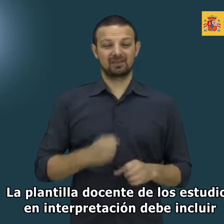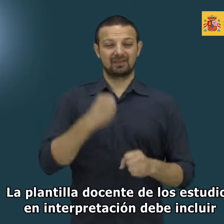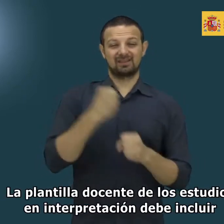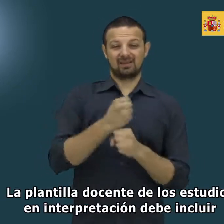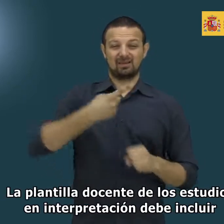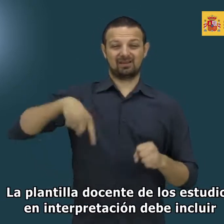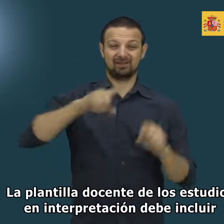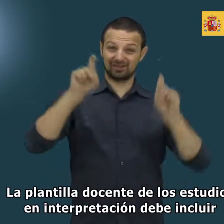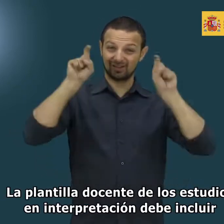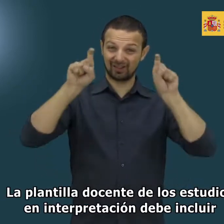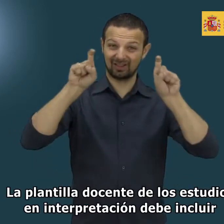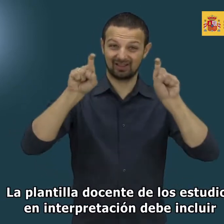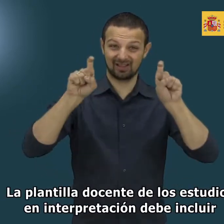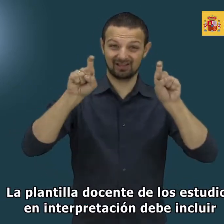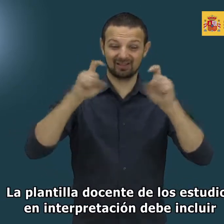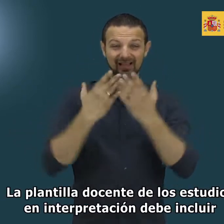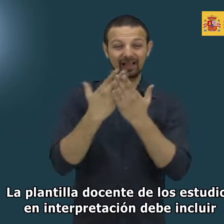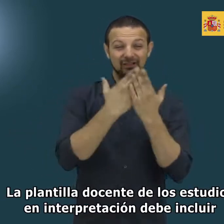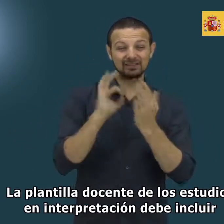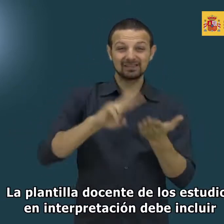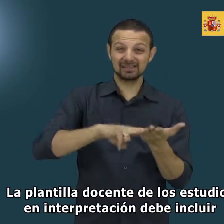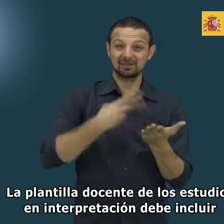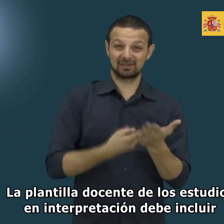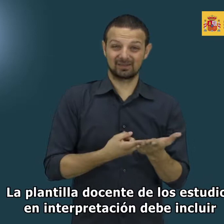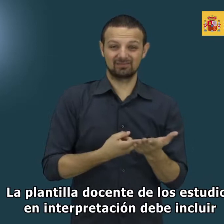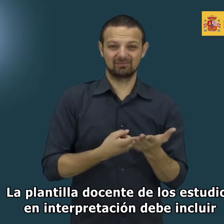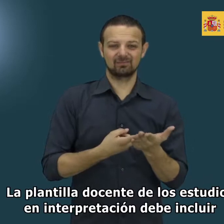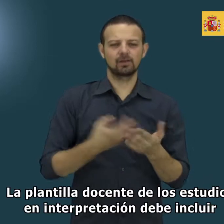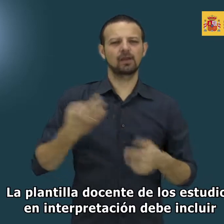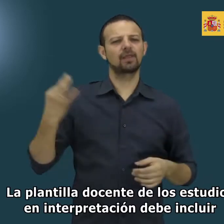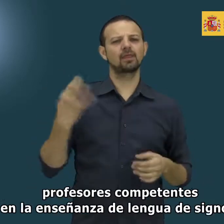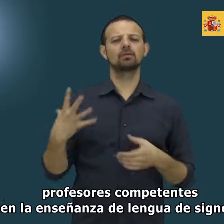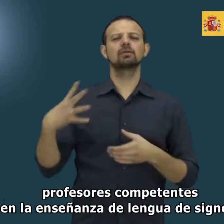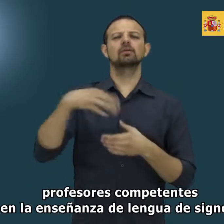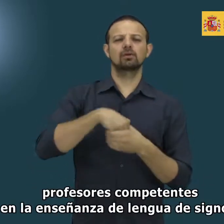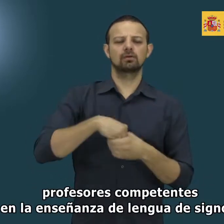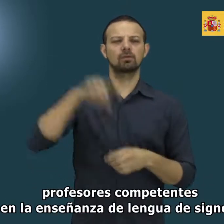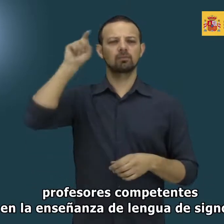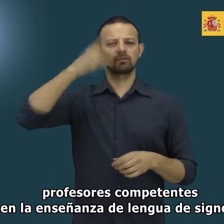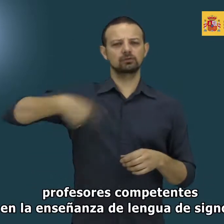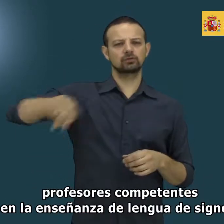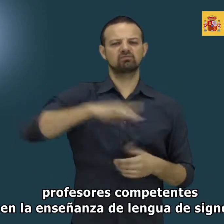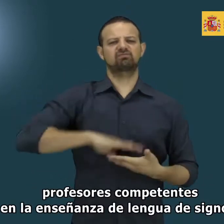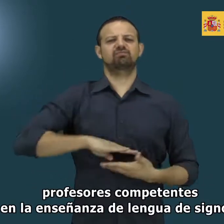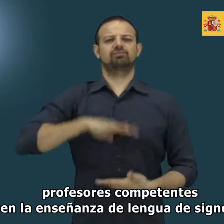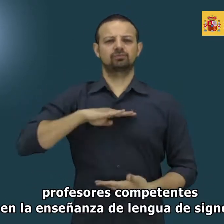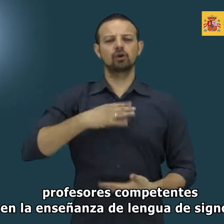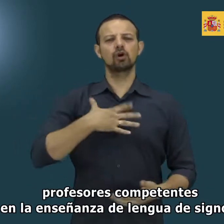La plantilla docente de los estudios en interpretación debe incluir profesores competentes en la enseñanza de lengua de